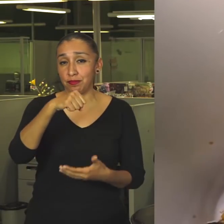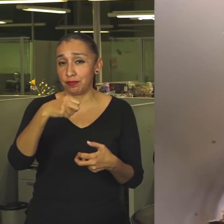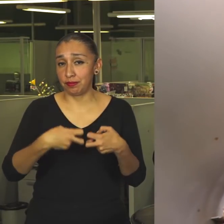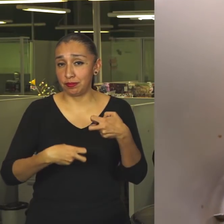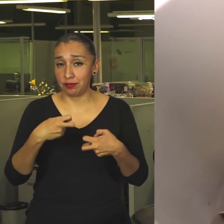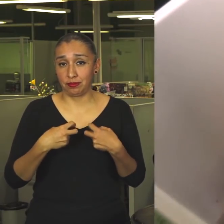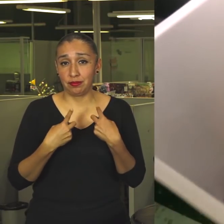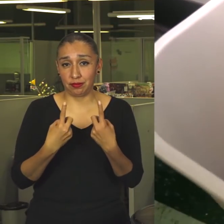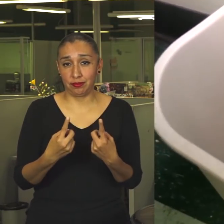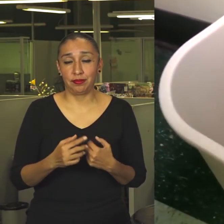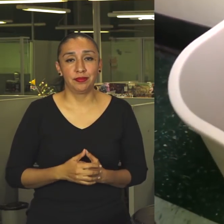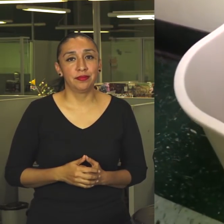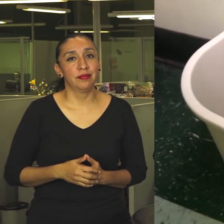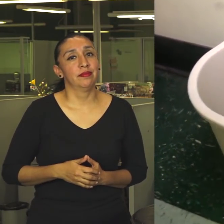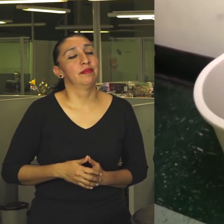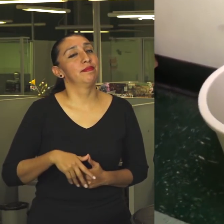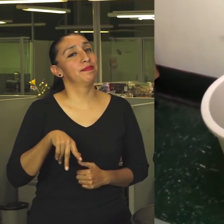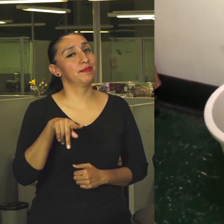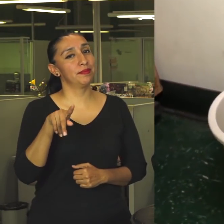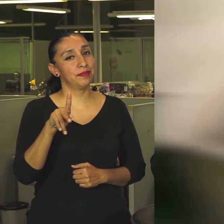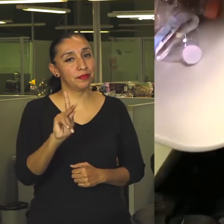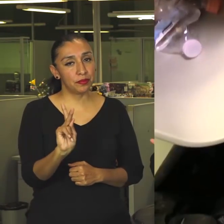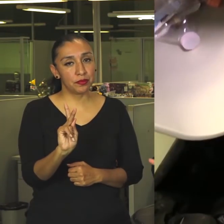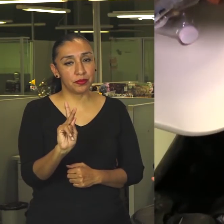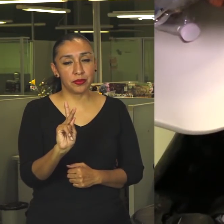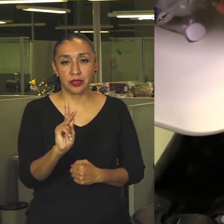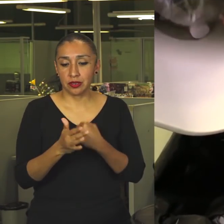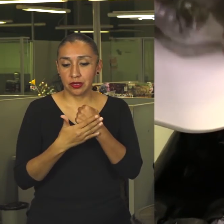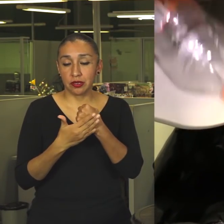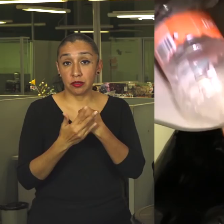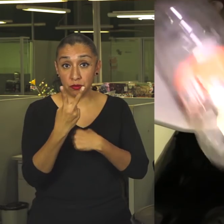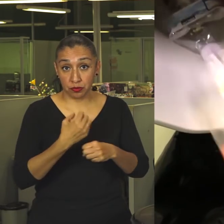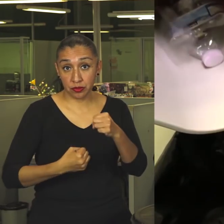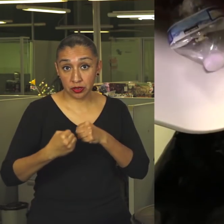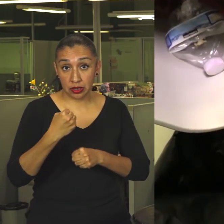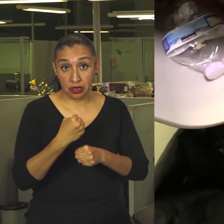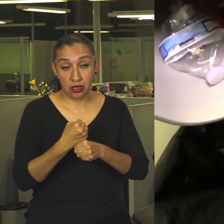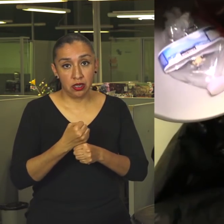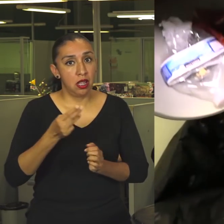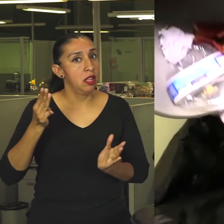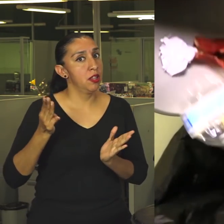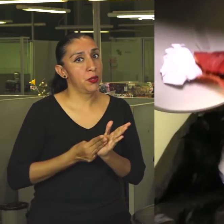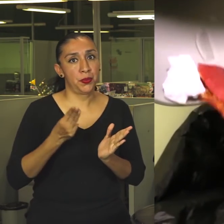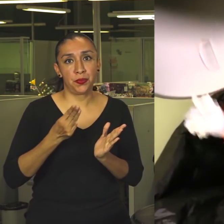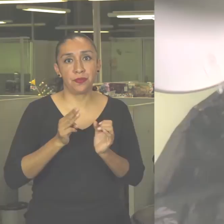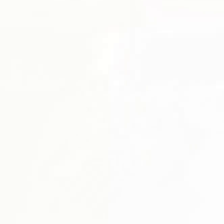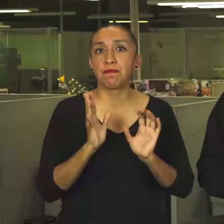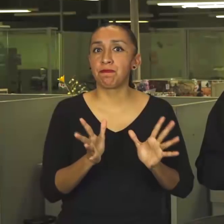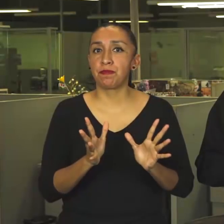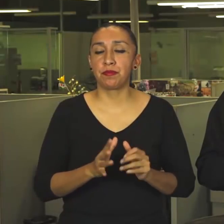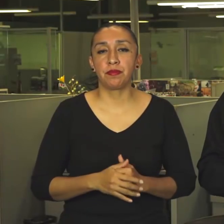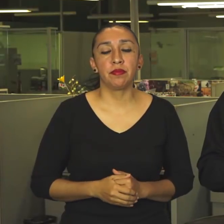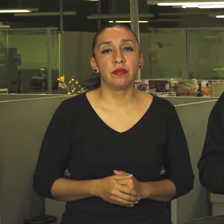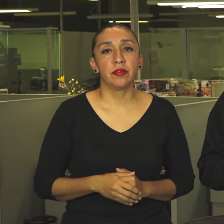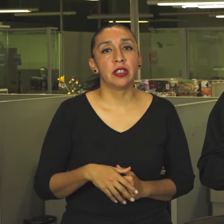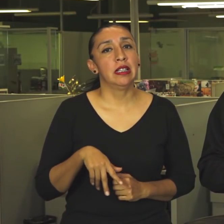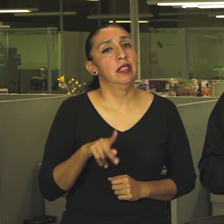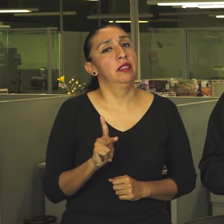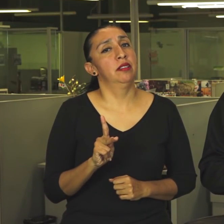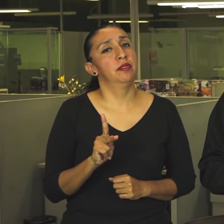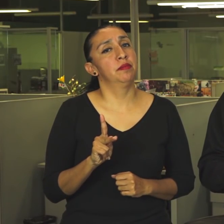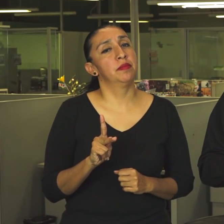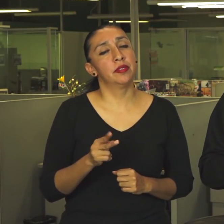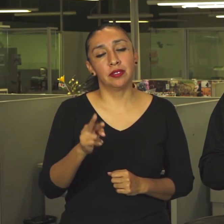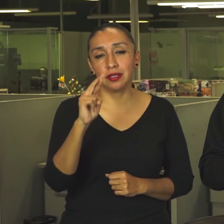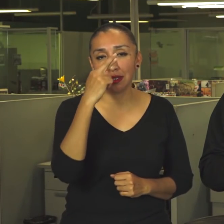multas entrarán en vigor dentro de un periodo de dos años es decir el 6 de marzo ya entra la